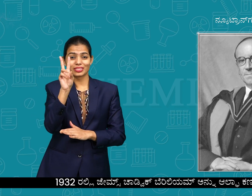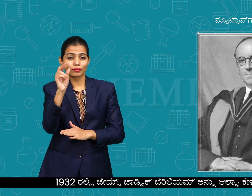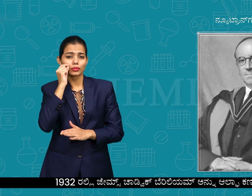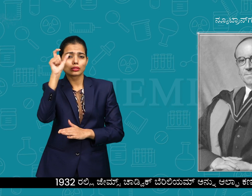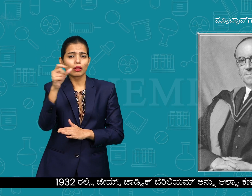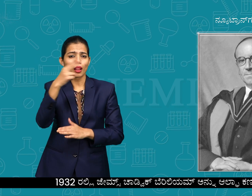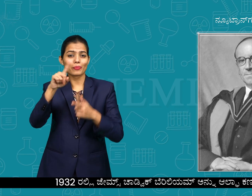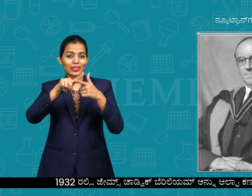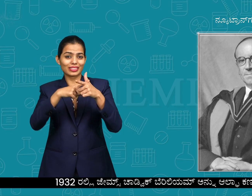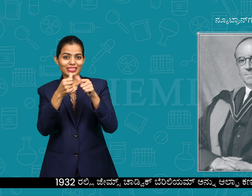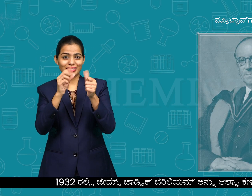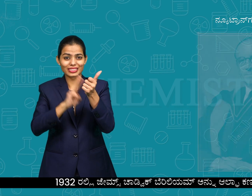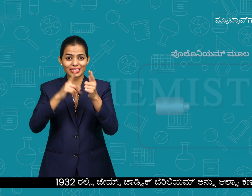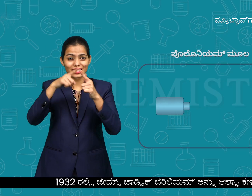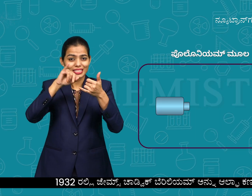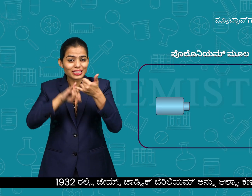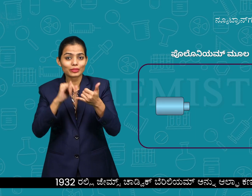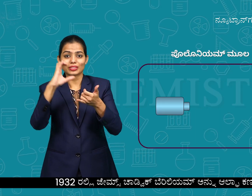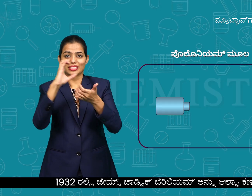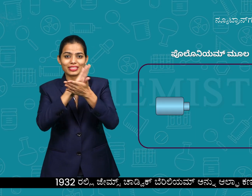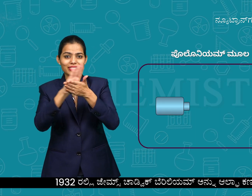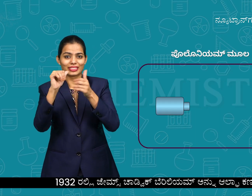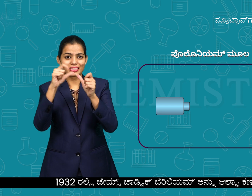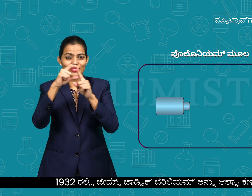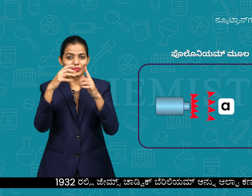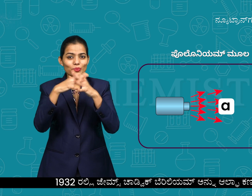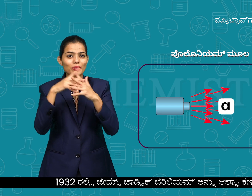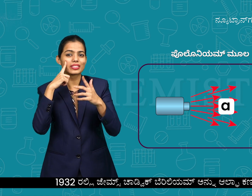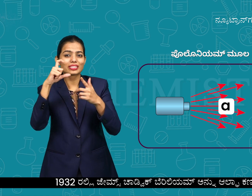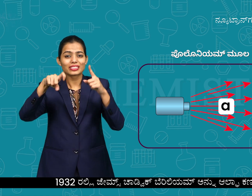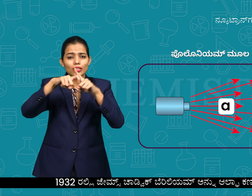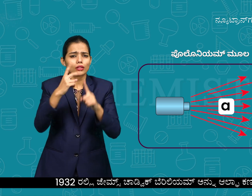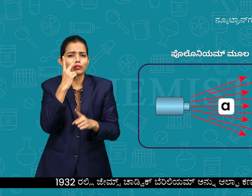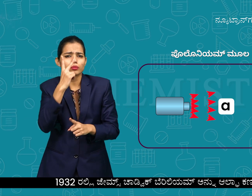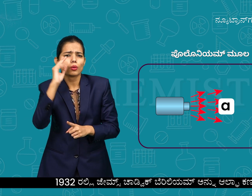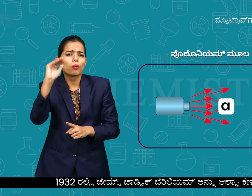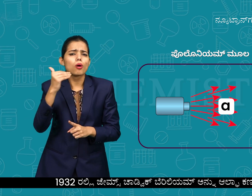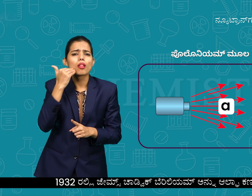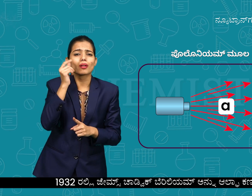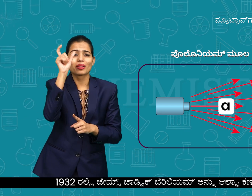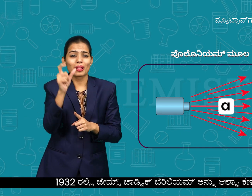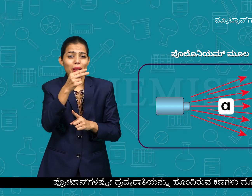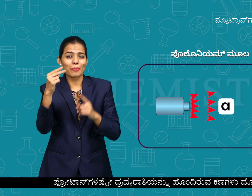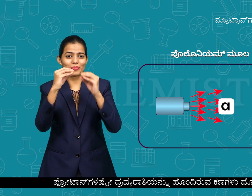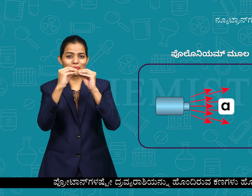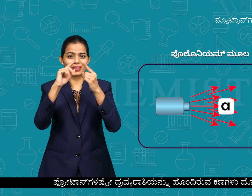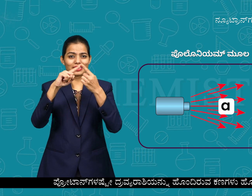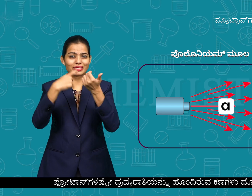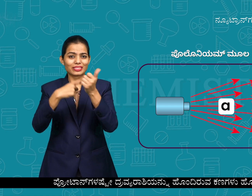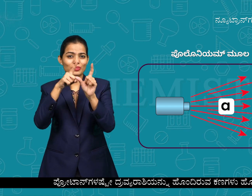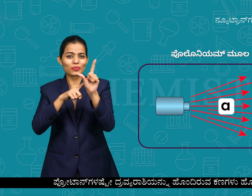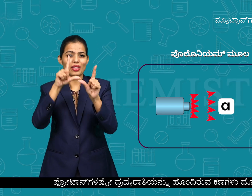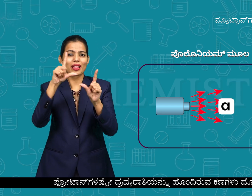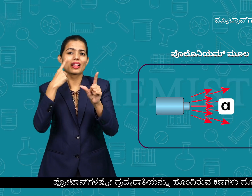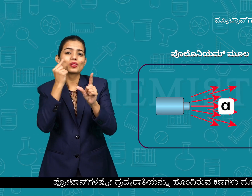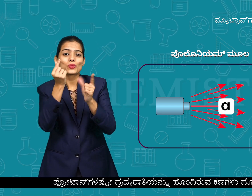1932ರಲ್ಲಿ ಜೇಮ್ಸ್ ಚಾಡ್ವಿಕ್ ಬೆರಿಲಿಯಂ ಅನ್ನು ಆಲ್ಫಾ ಕಣಗಳಿಗೆ ಒಡ್ಡಿದಾಗ